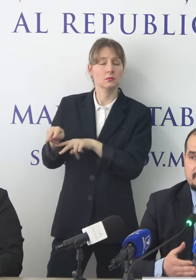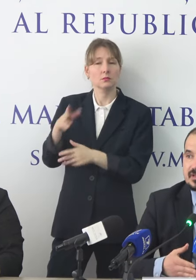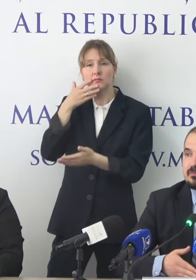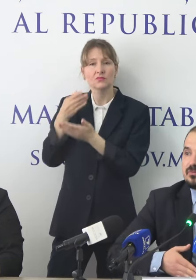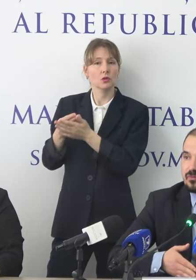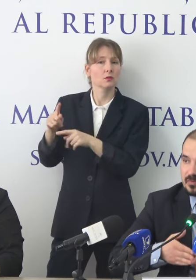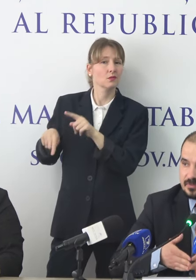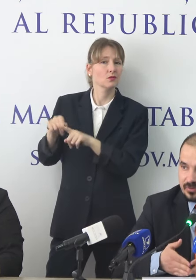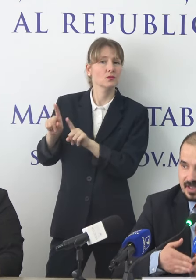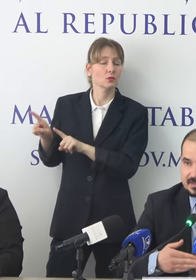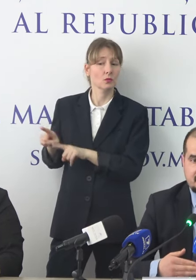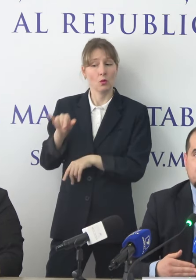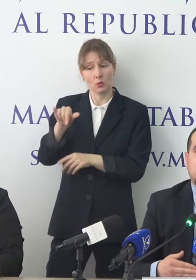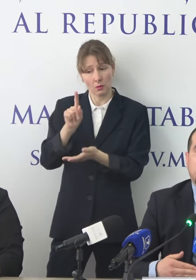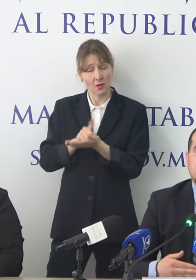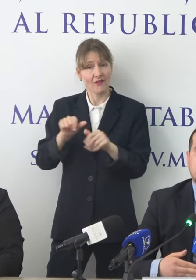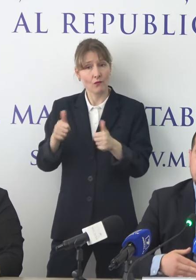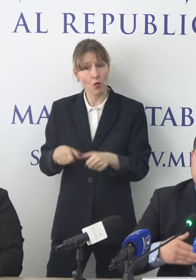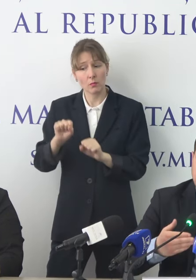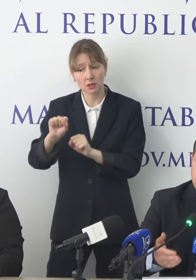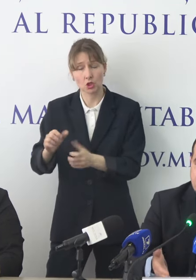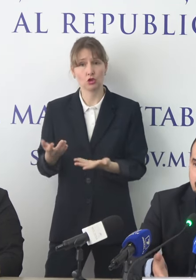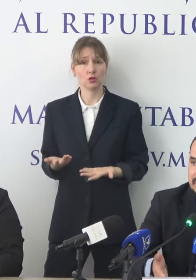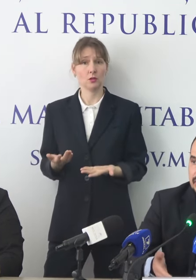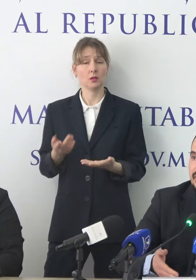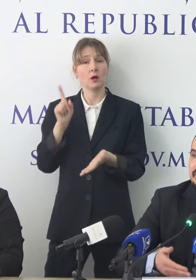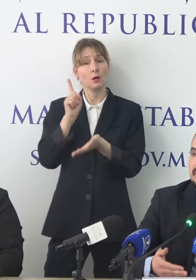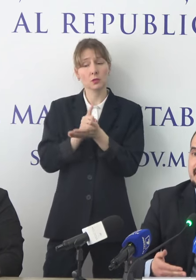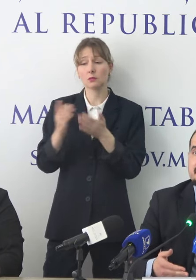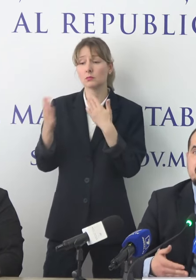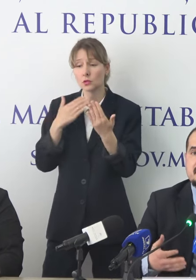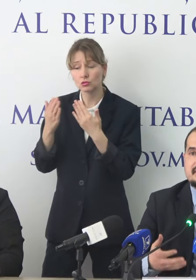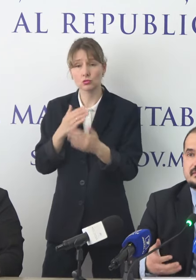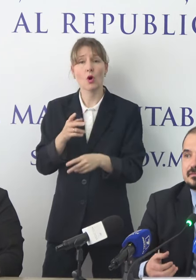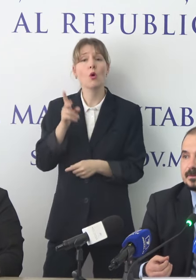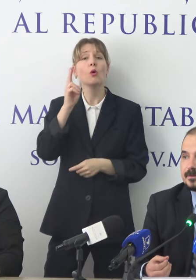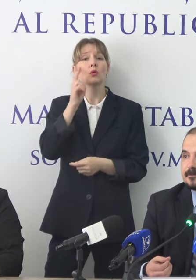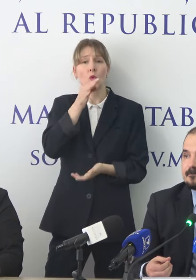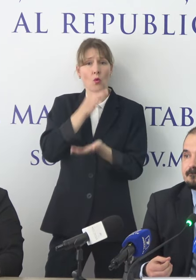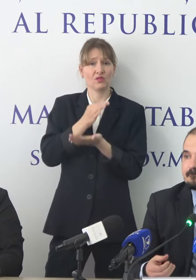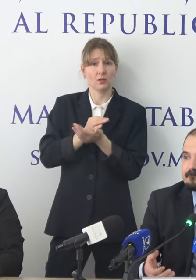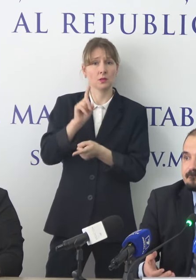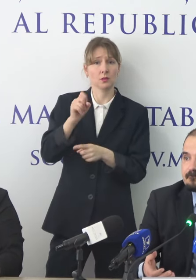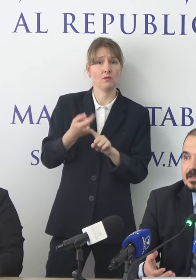copii trebuie să aibă o formă de protecție. Asta înseamnă că trebuie să ai contact cu ei permanent.